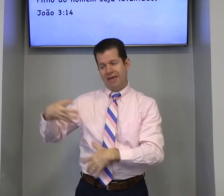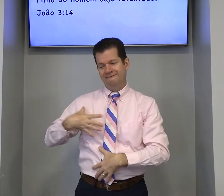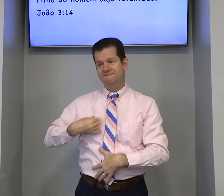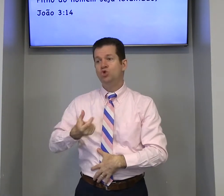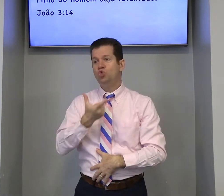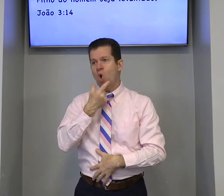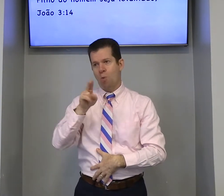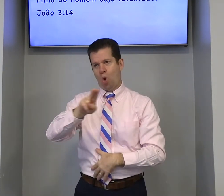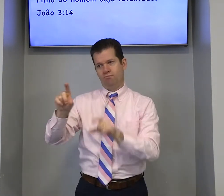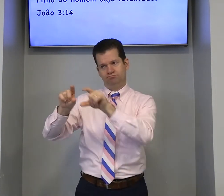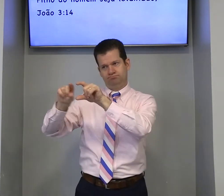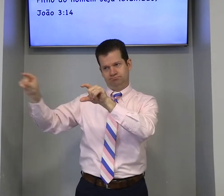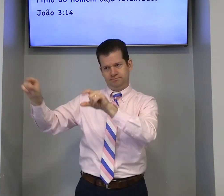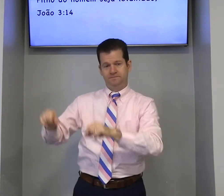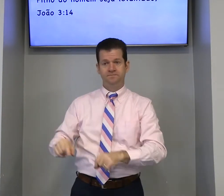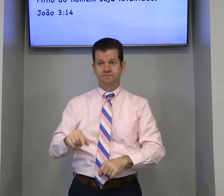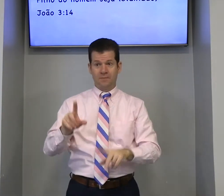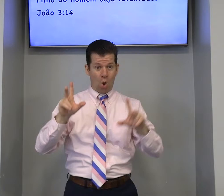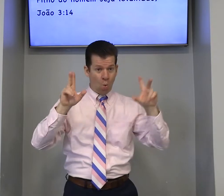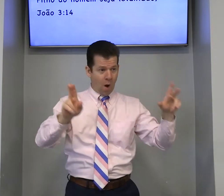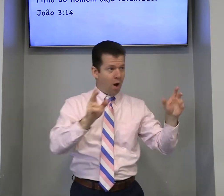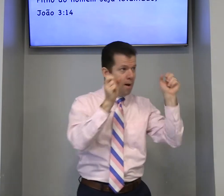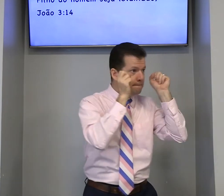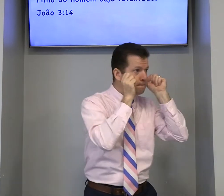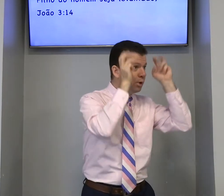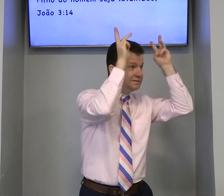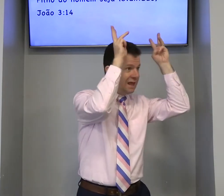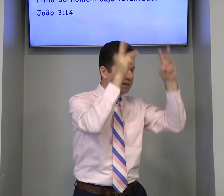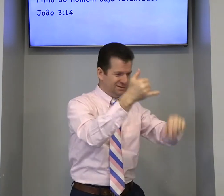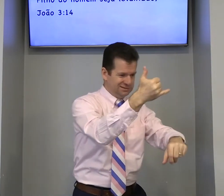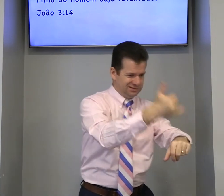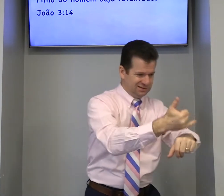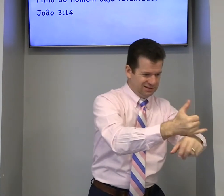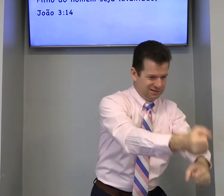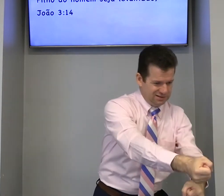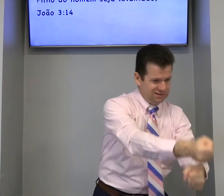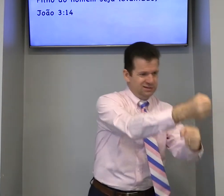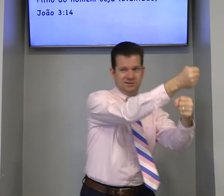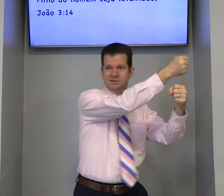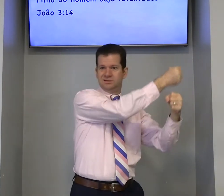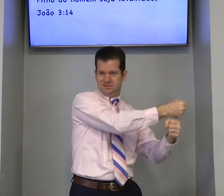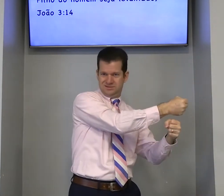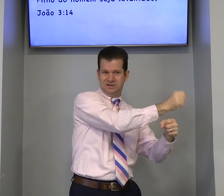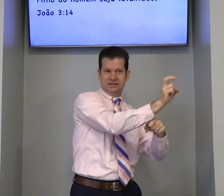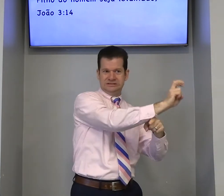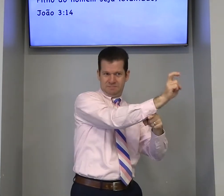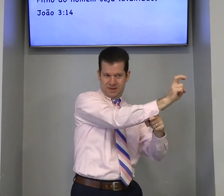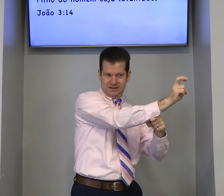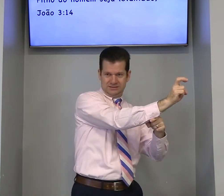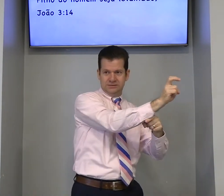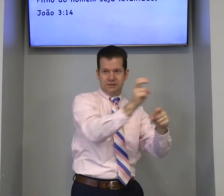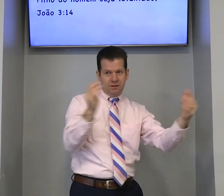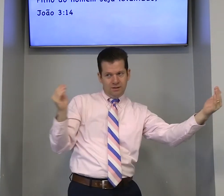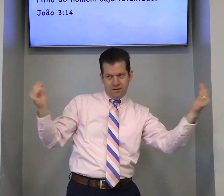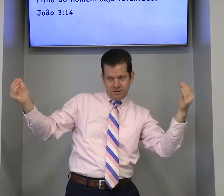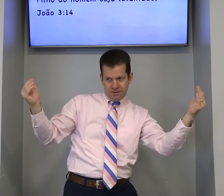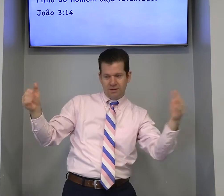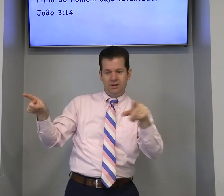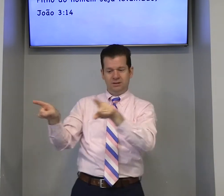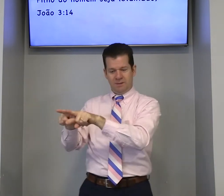O nome do seu filho é Jesus. Moisés fez a serpente de metal e